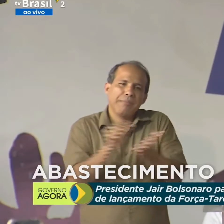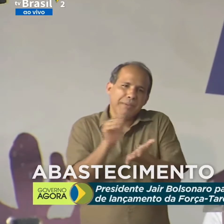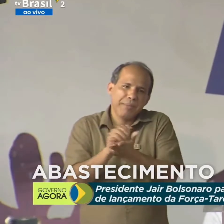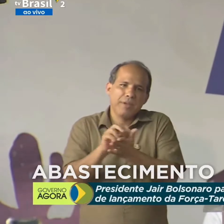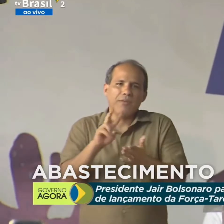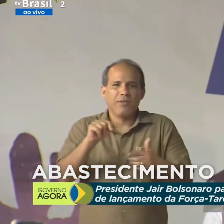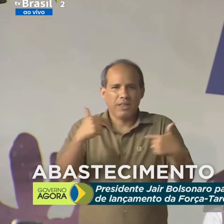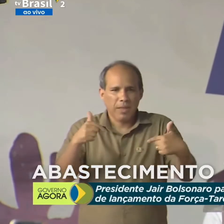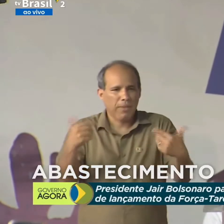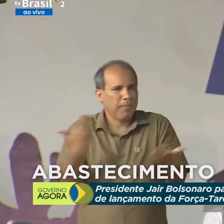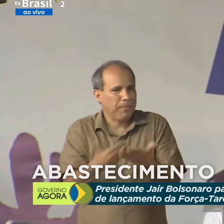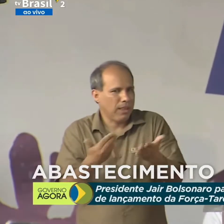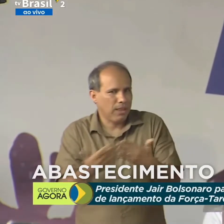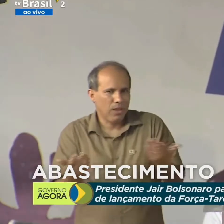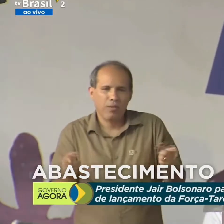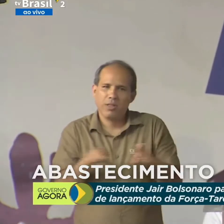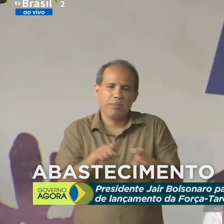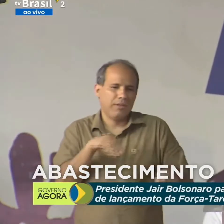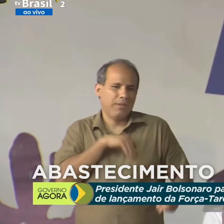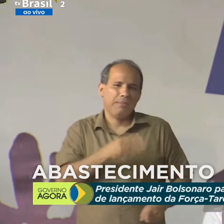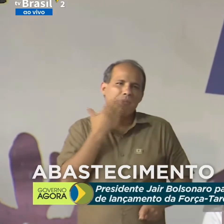a perda de renda para muita gente.